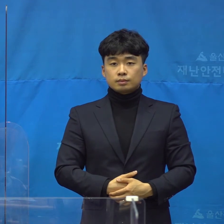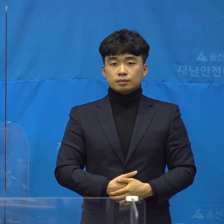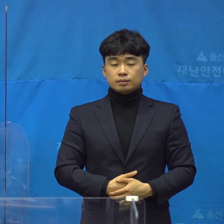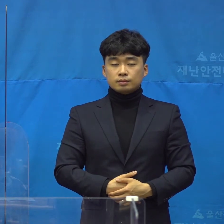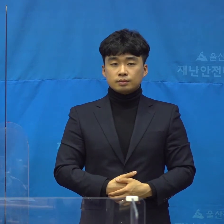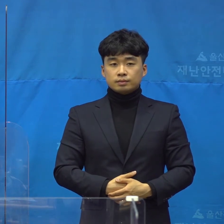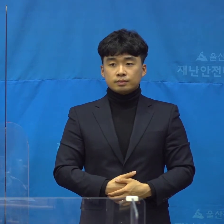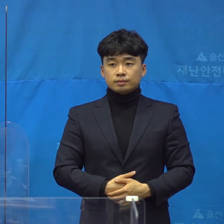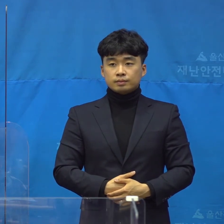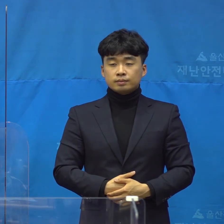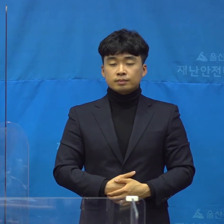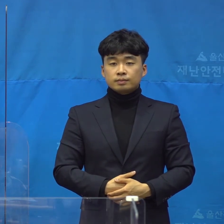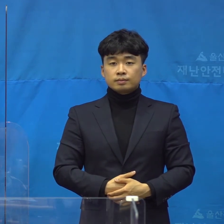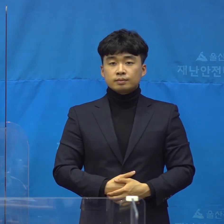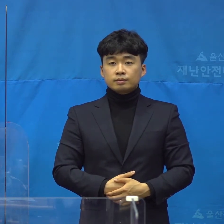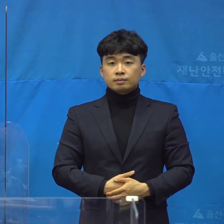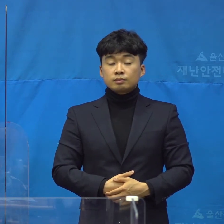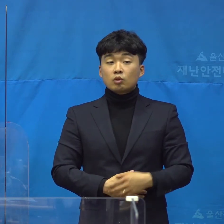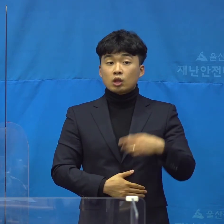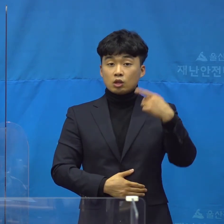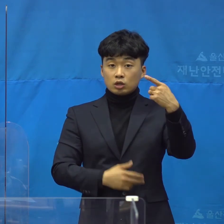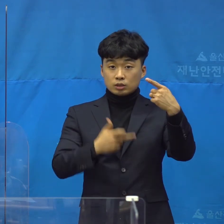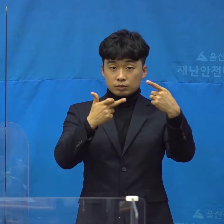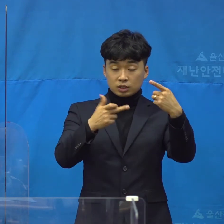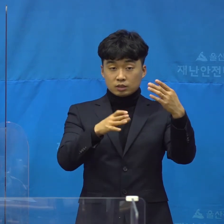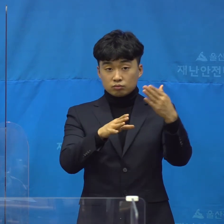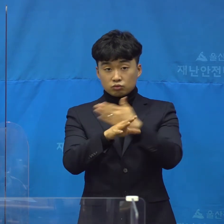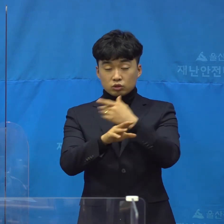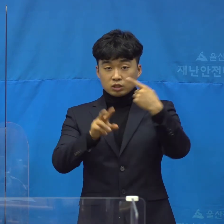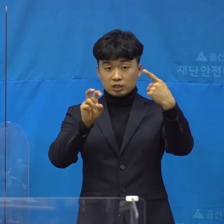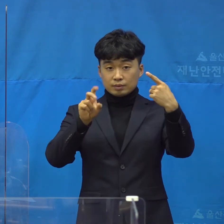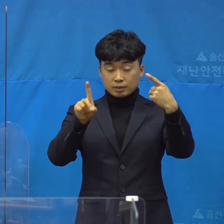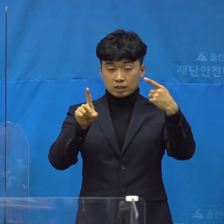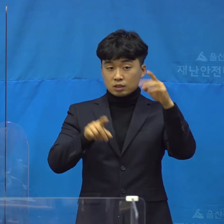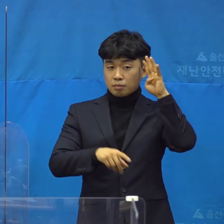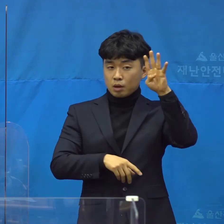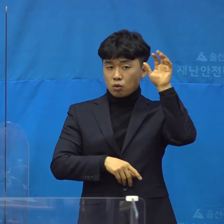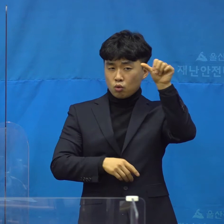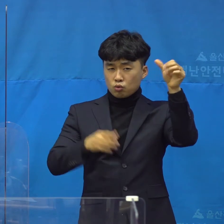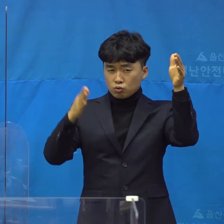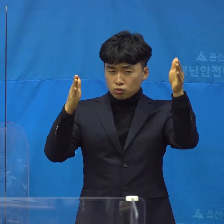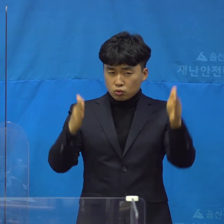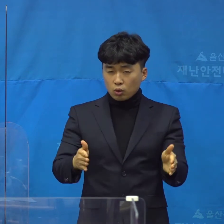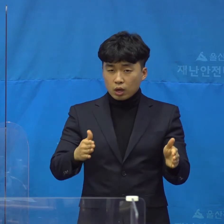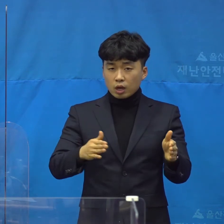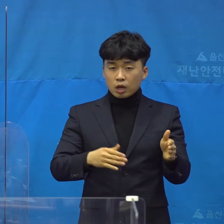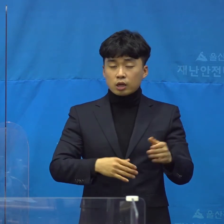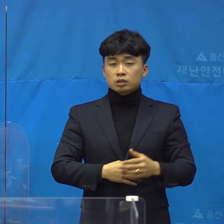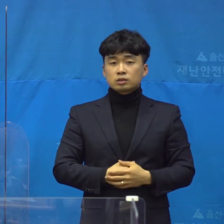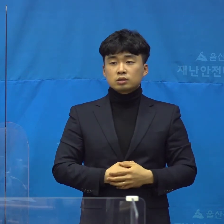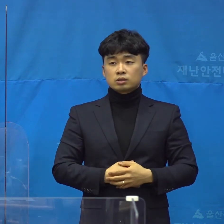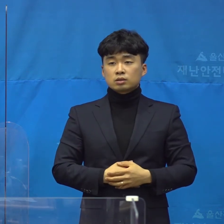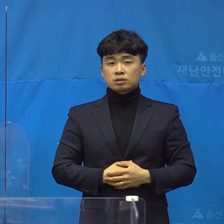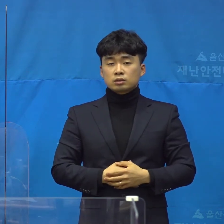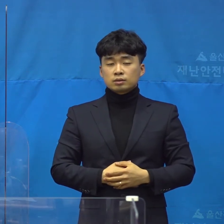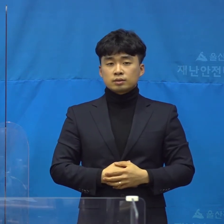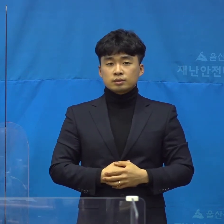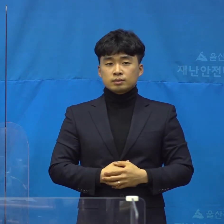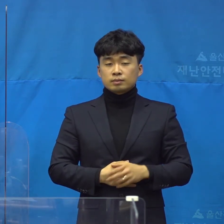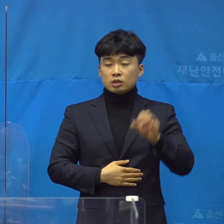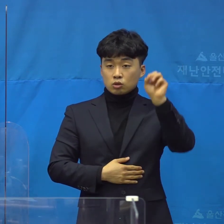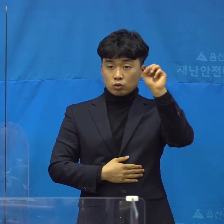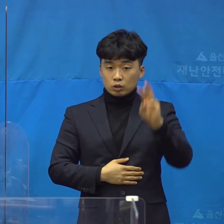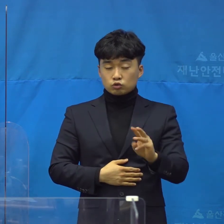네, 재미신 구현희 기자입니다. 그 17일부터 21일까지 4박 5일간의 일정인데요. 당시 여기